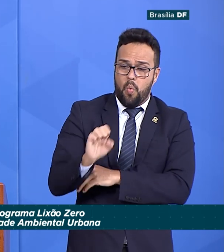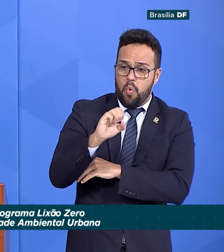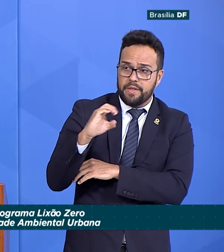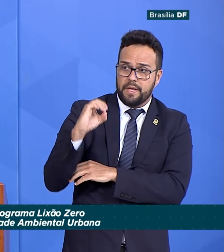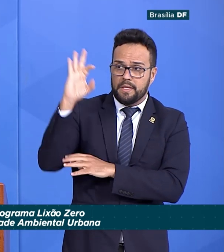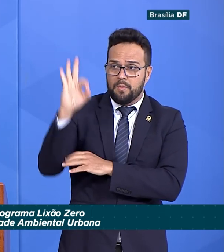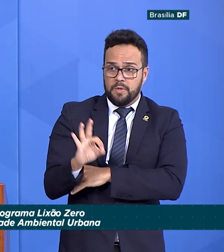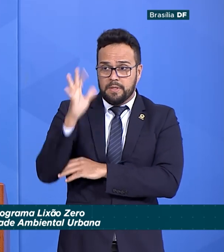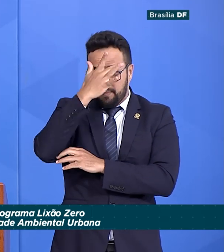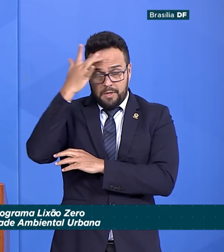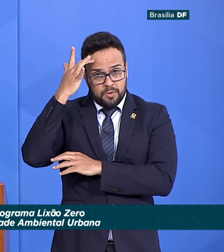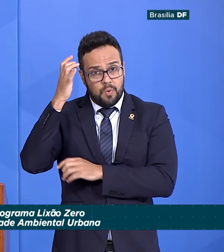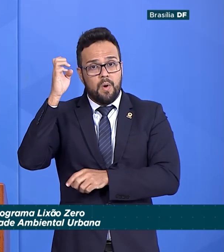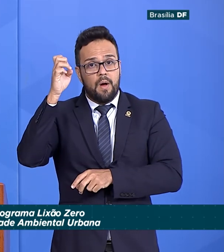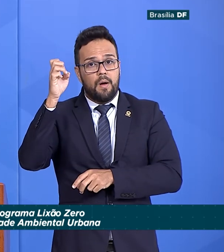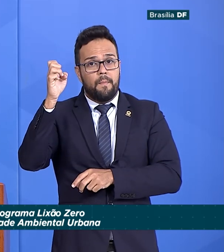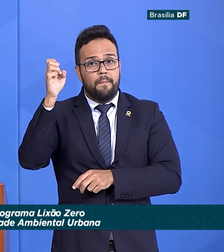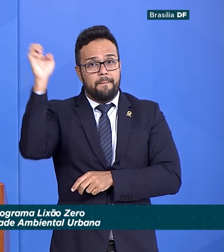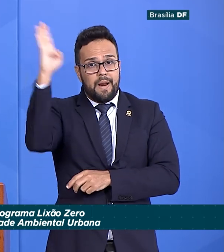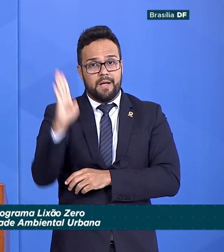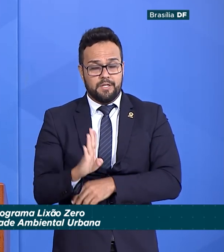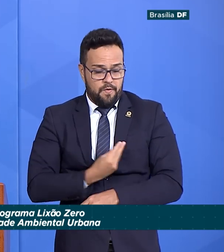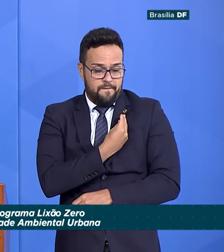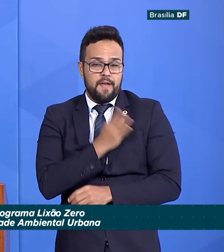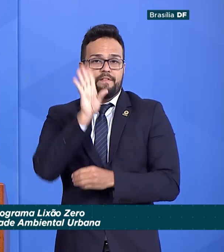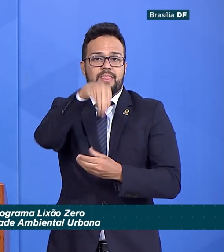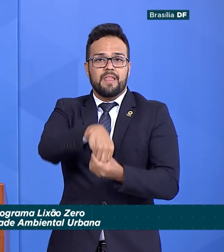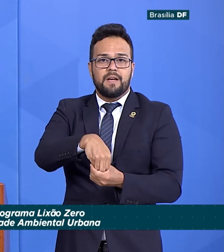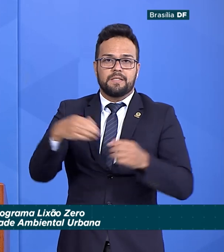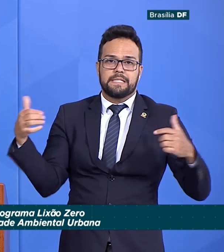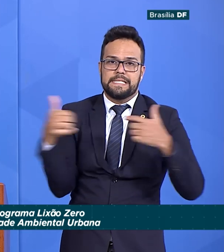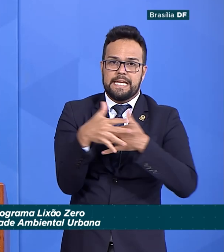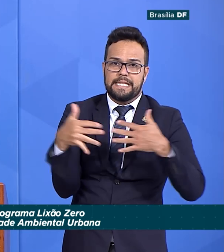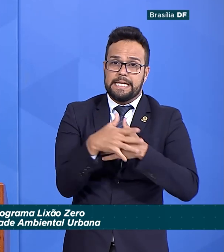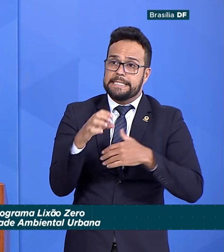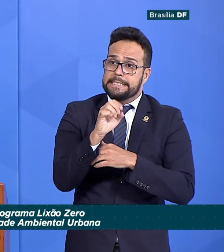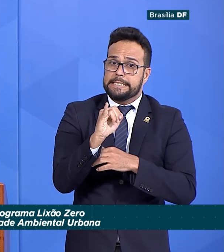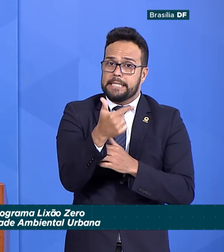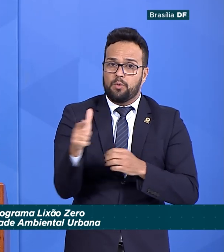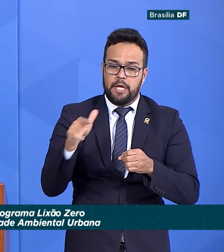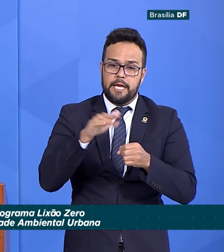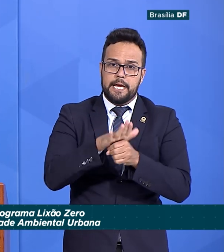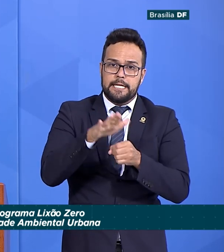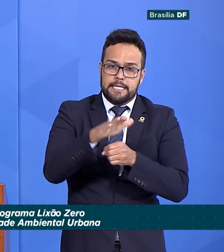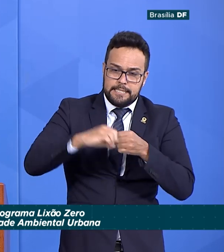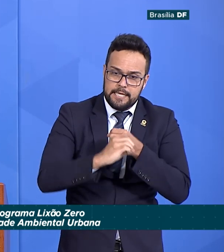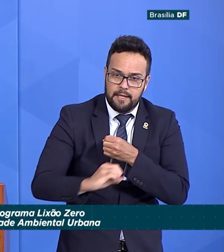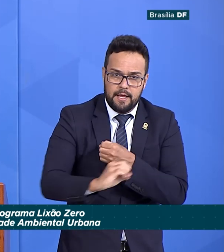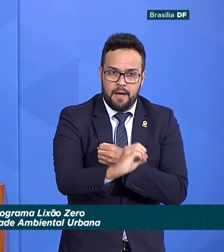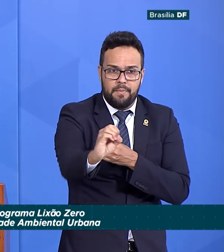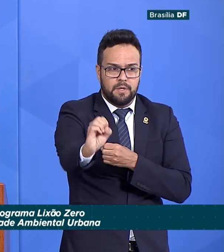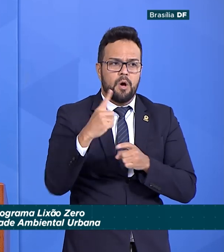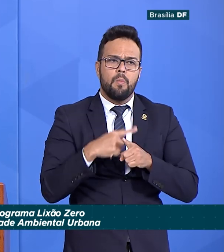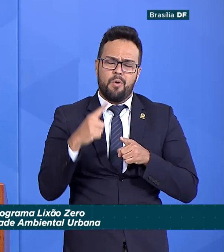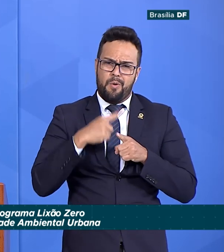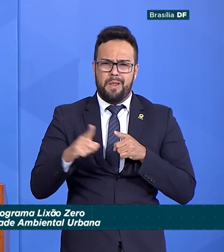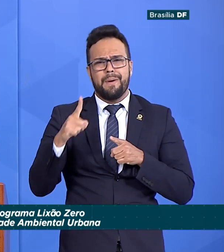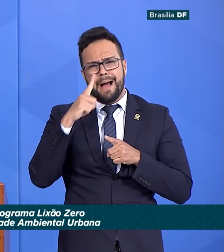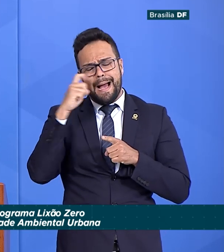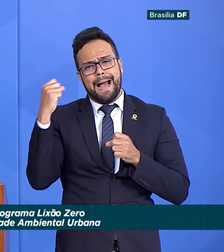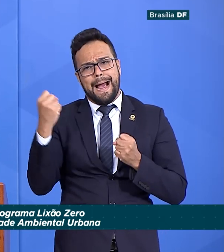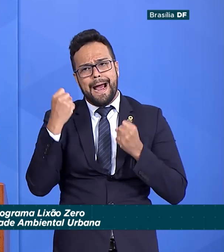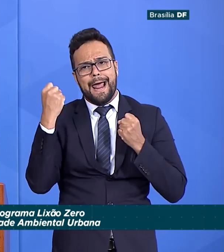de brasileiros que vivem nas cidades, sem saneamento, com caos na gestão do lixo e com problemas graves de qualidade do ar em